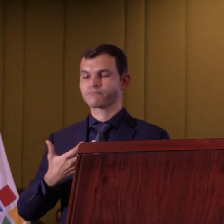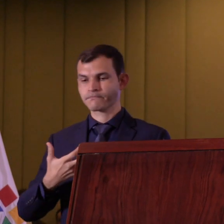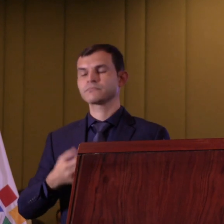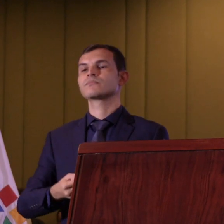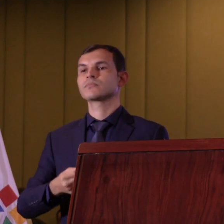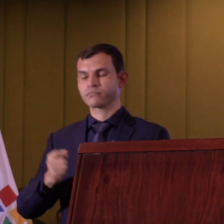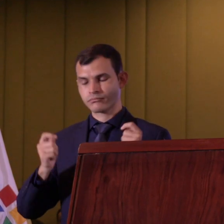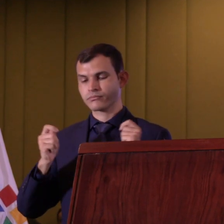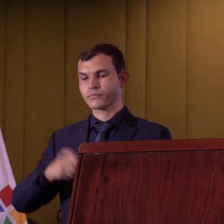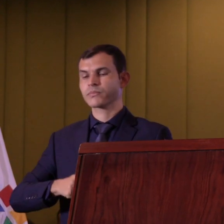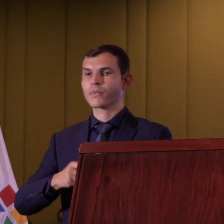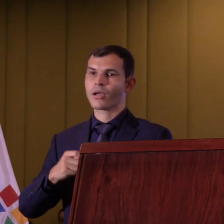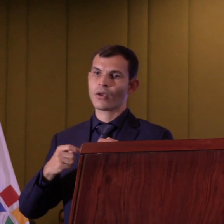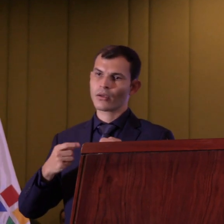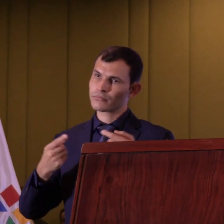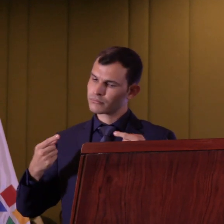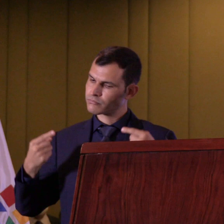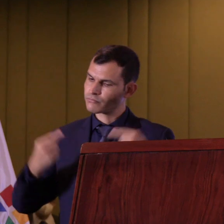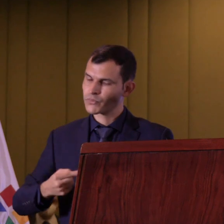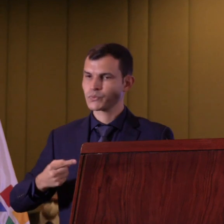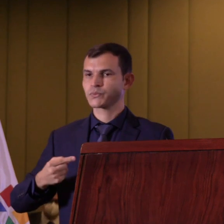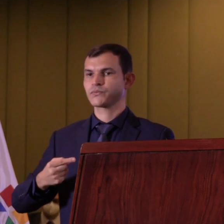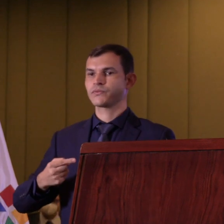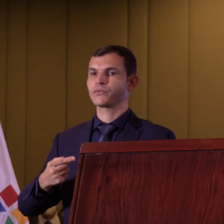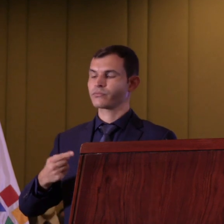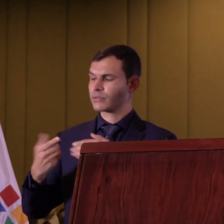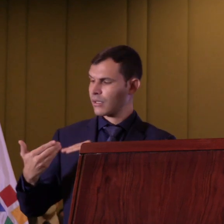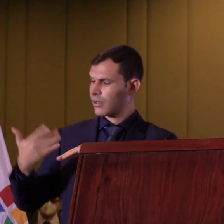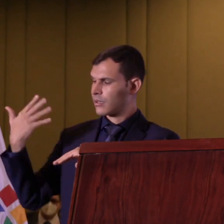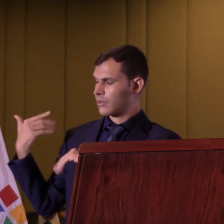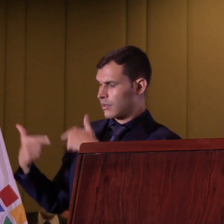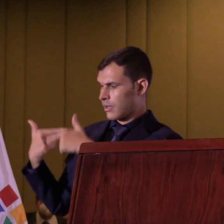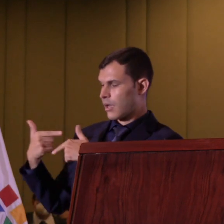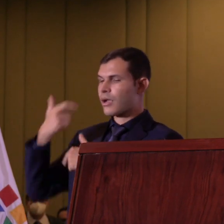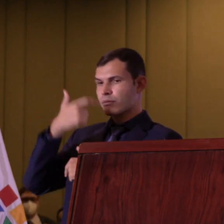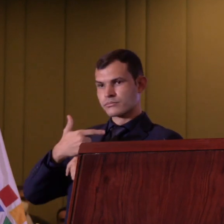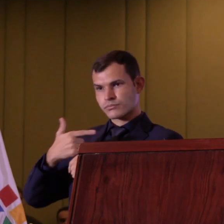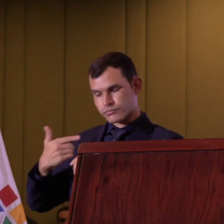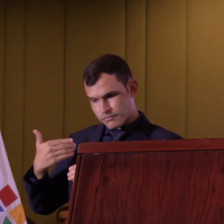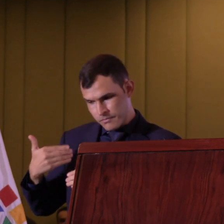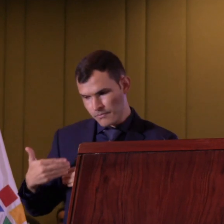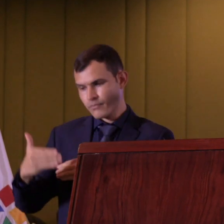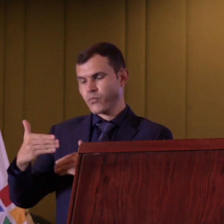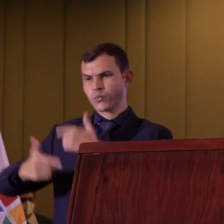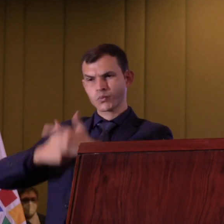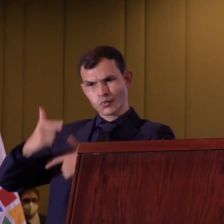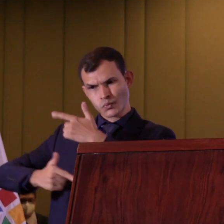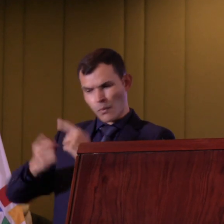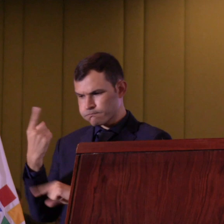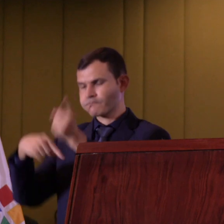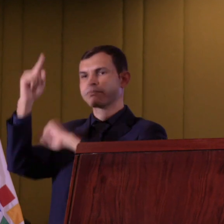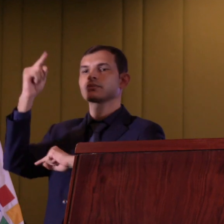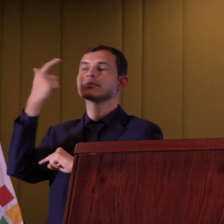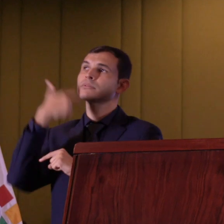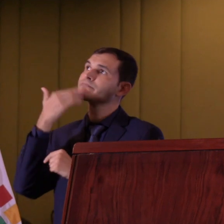missão, alavancando o trabalho alicerçado pelos meus antecessores. Peço bênção a Deus para cumprir